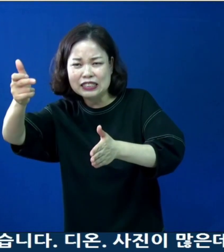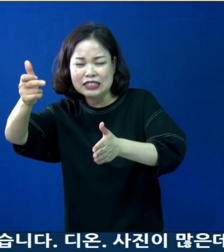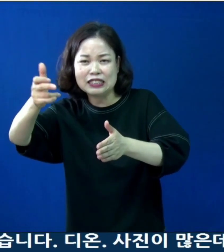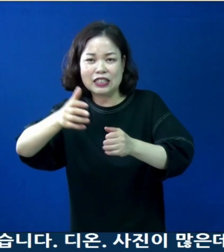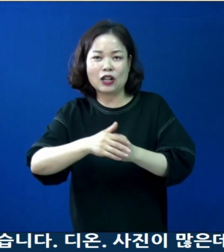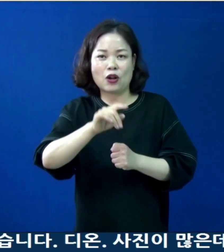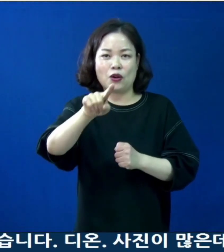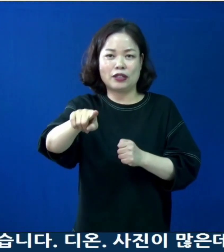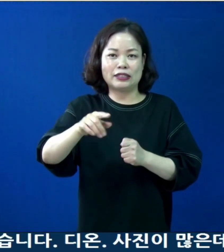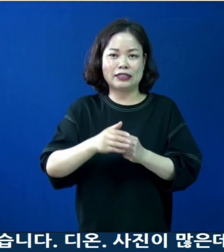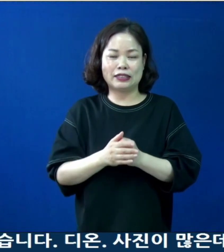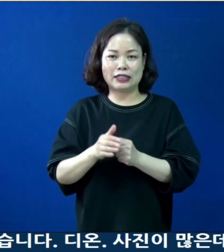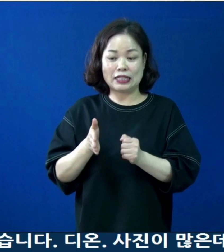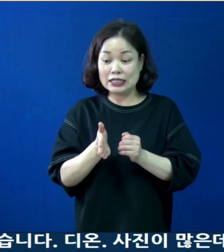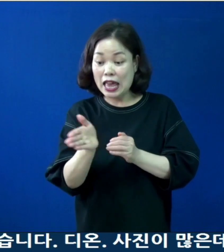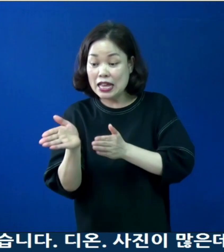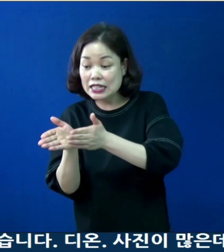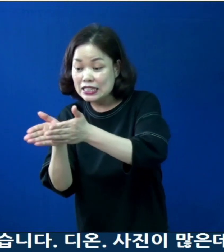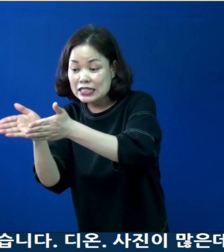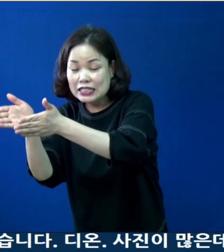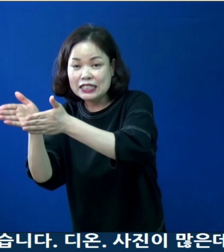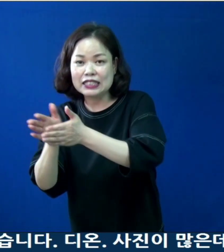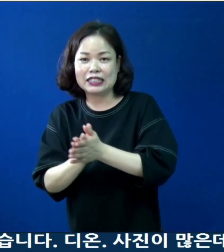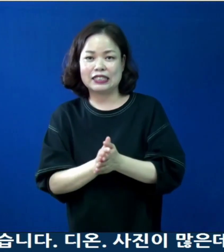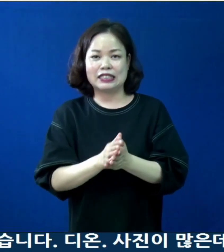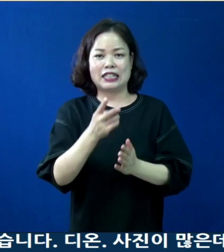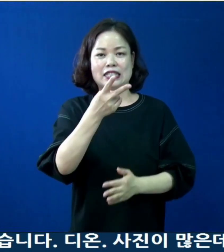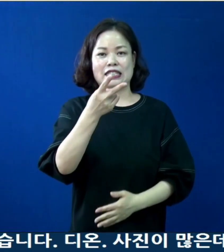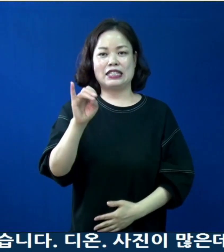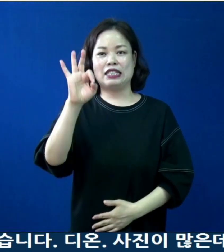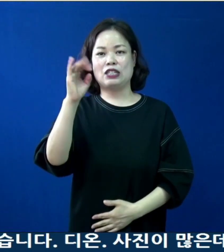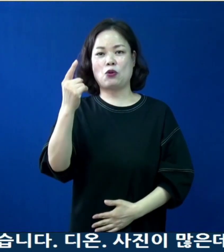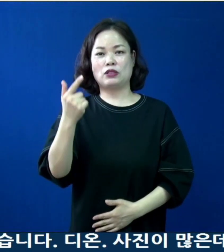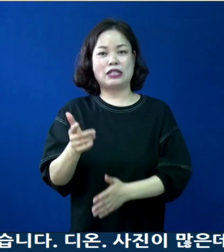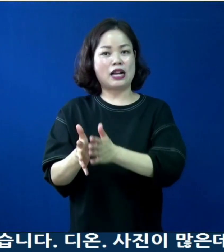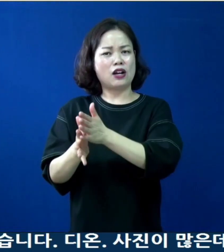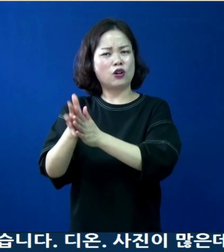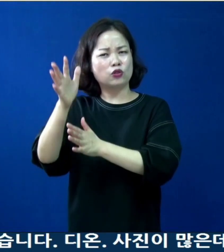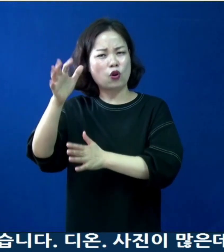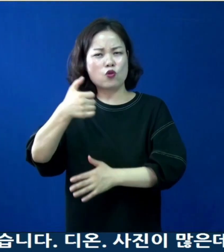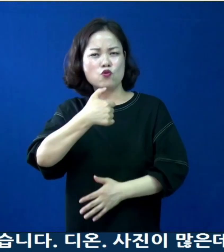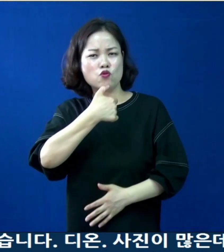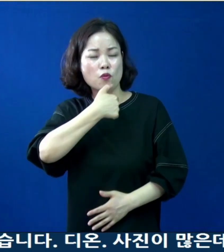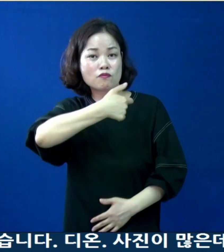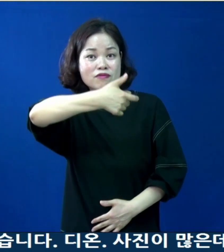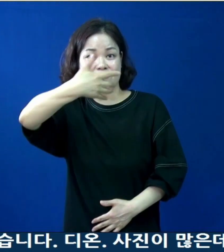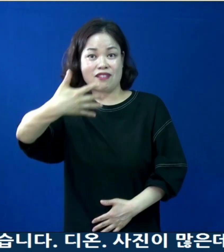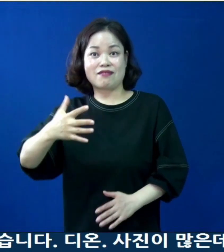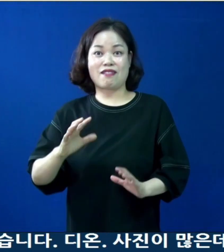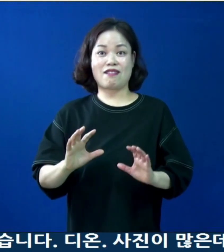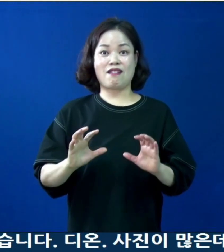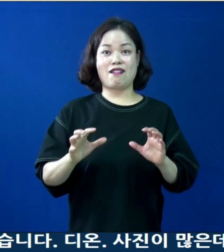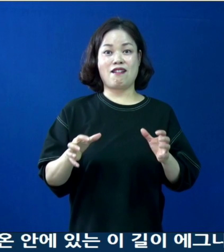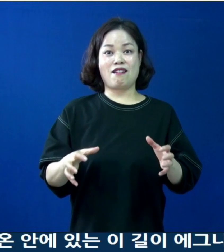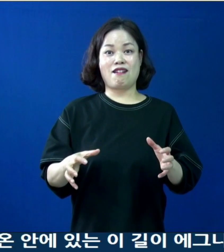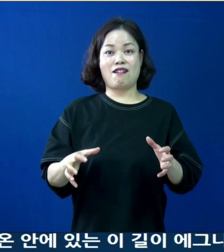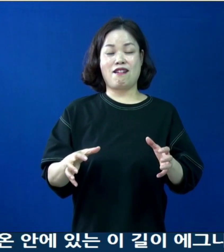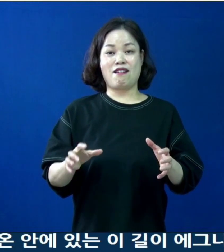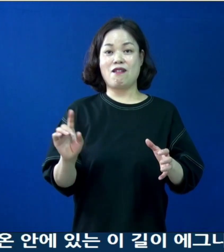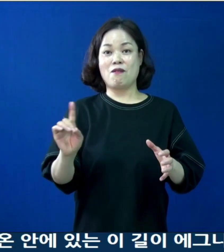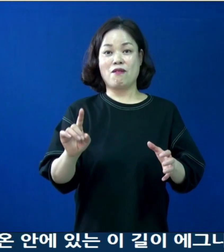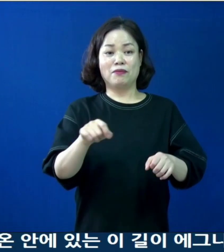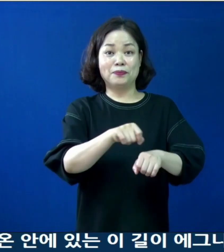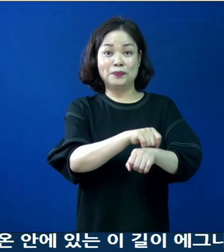있고 거기에 이제 샛길들이 있겠죠. 그 샛길이에요. 디온이라는 도시는 이 로마가 대단한 나라잖아요. 그래서 로마는 특징이